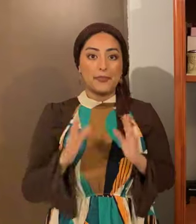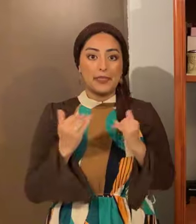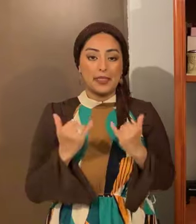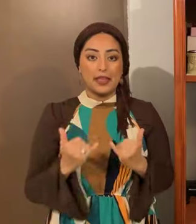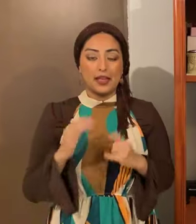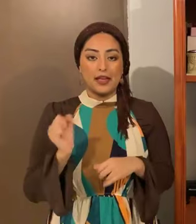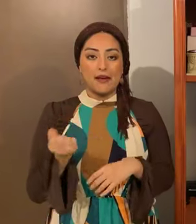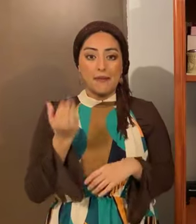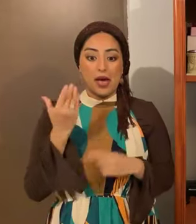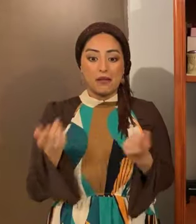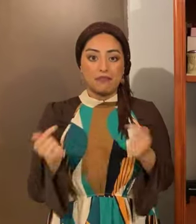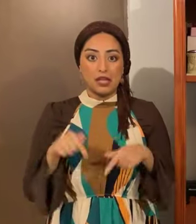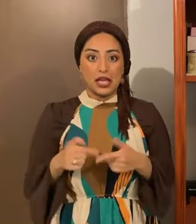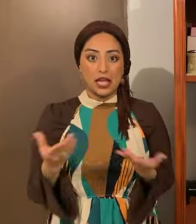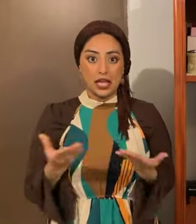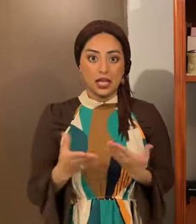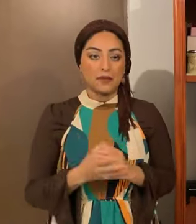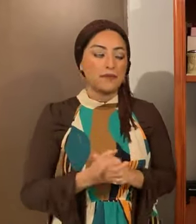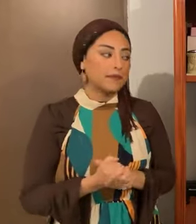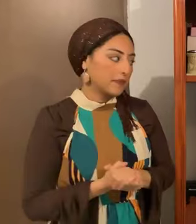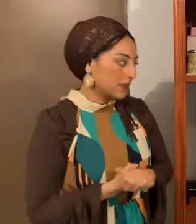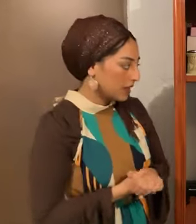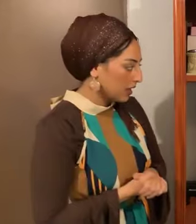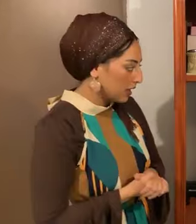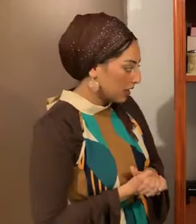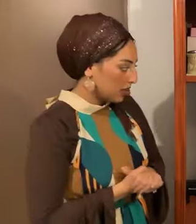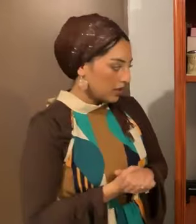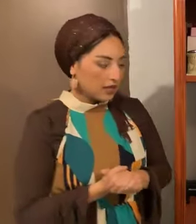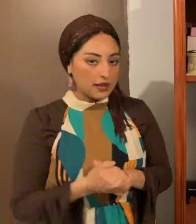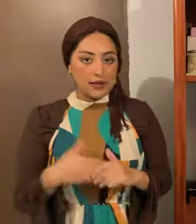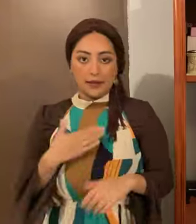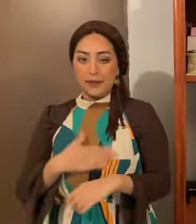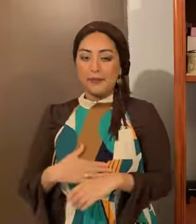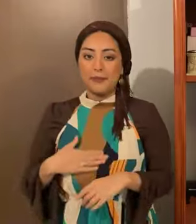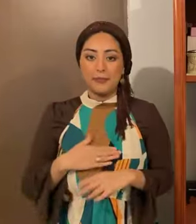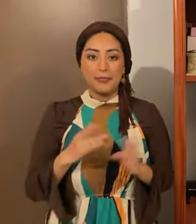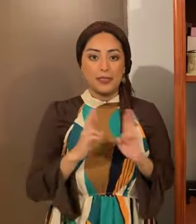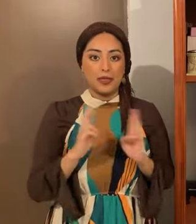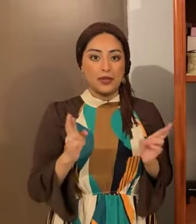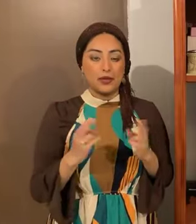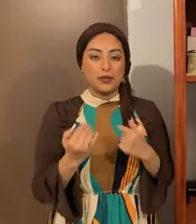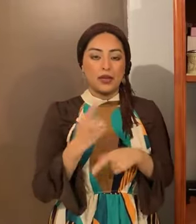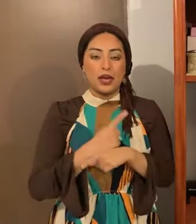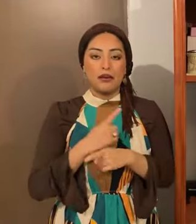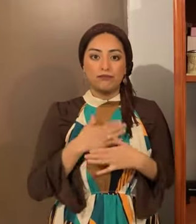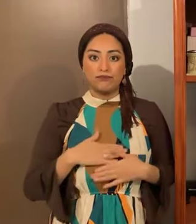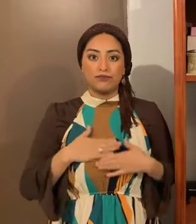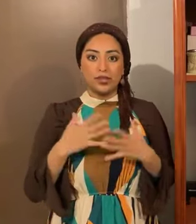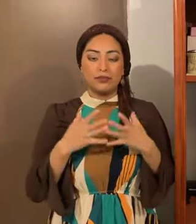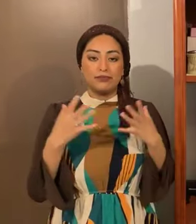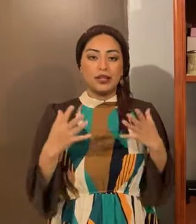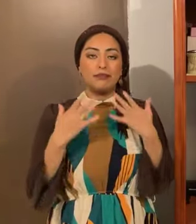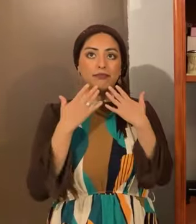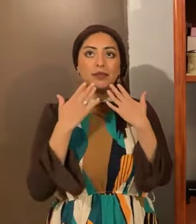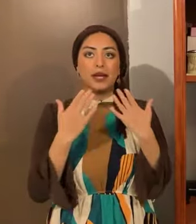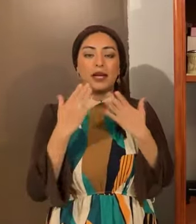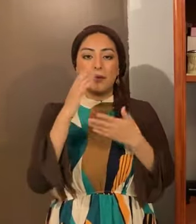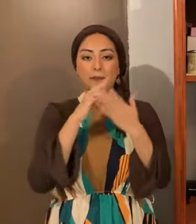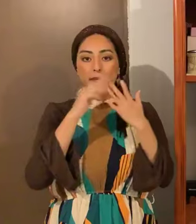hermoso Shabbat. Y ahora les pido que preparen sus cosas, nos vamos a gozar mucho, toda la va al